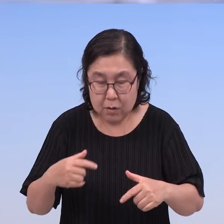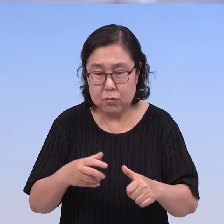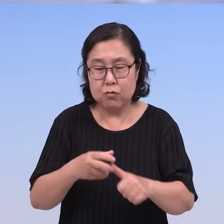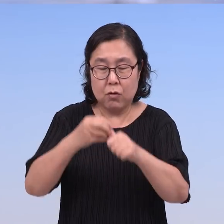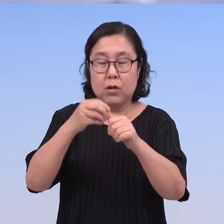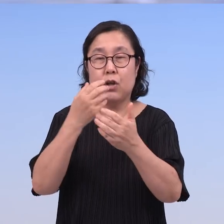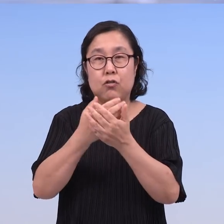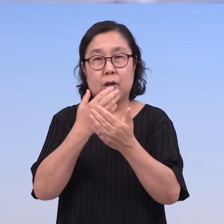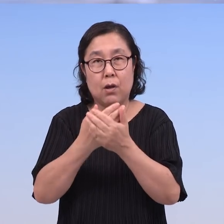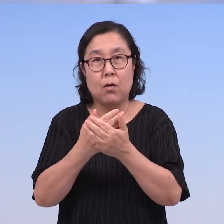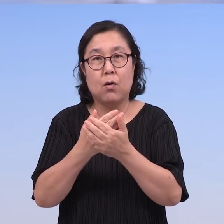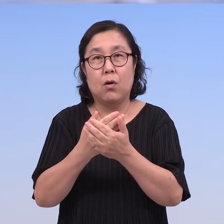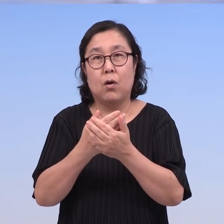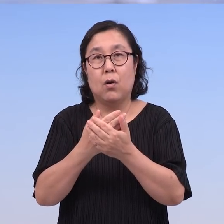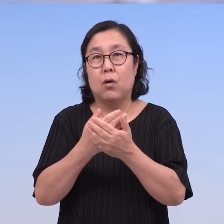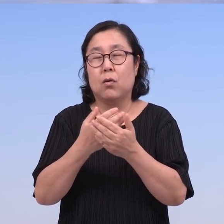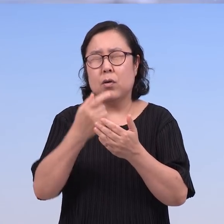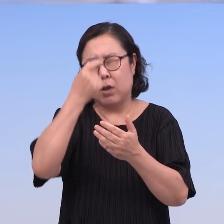맨날 그런 거 아닙니까?